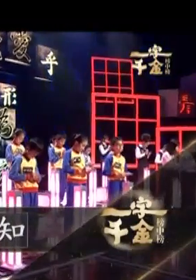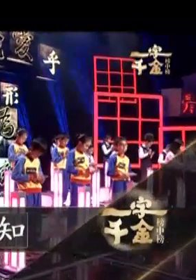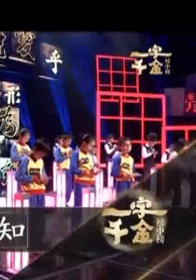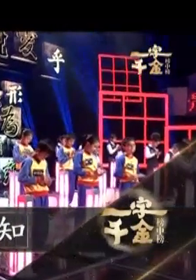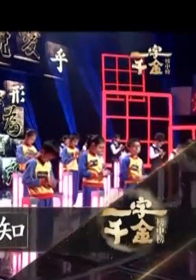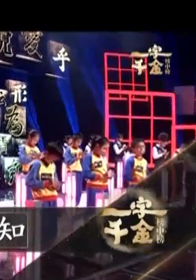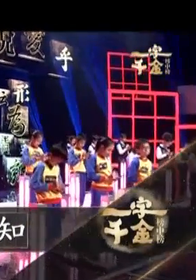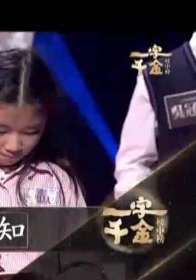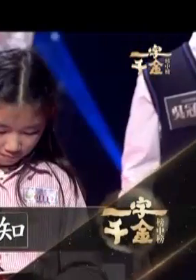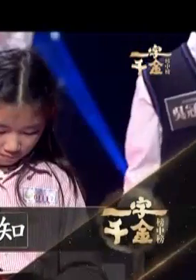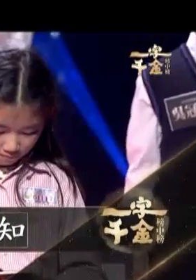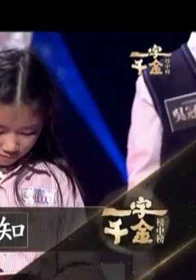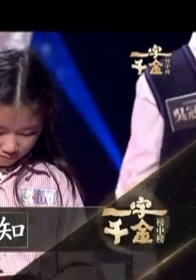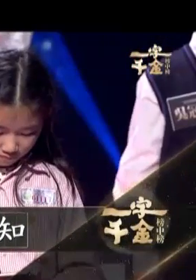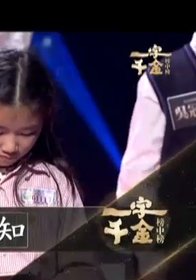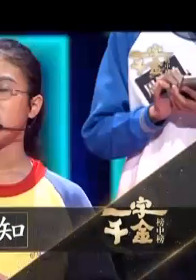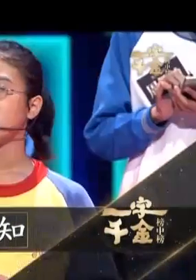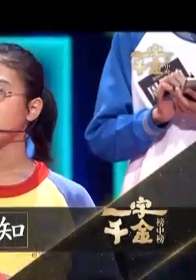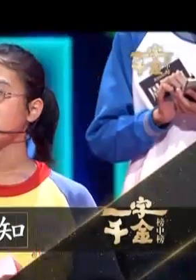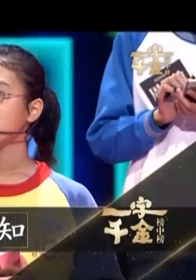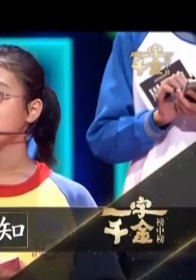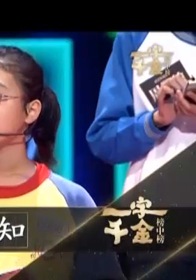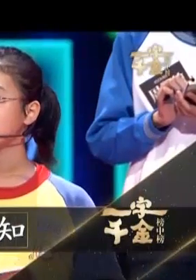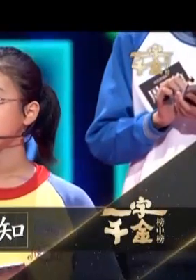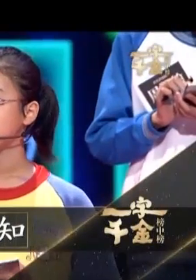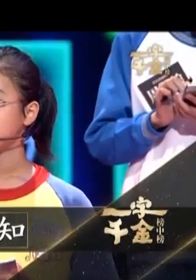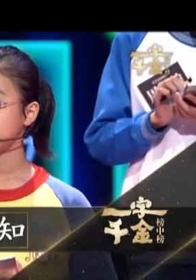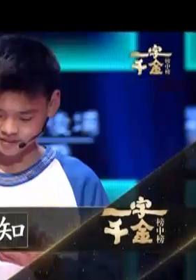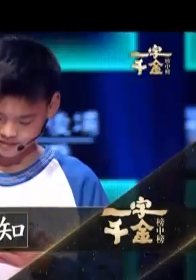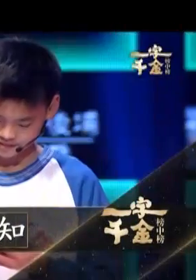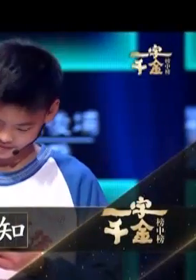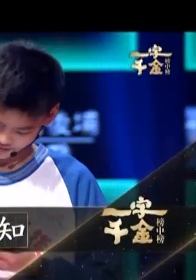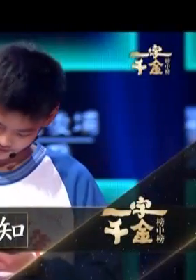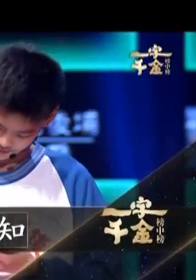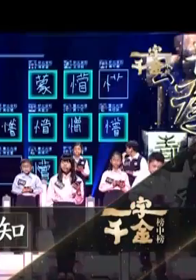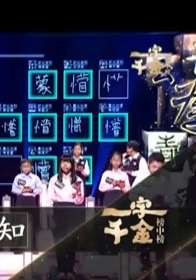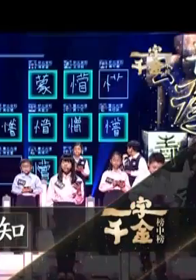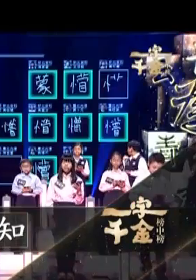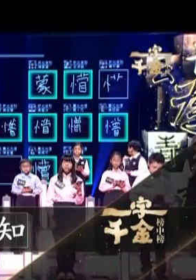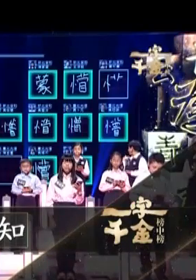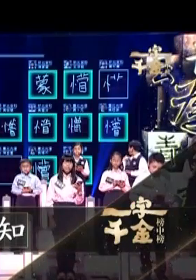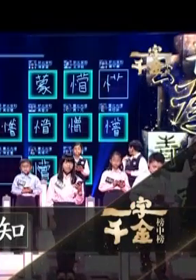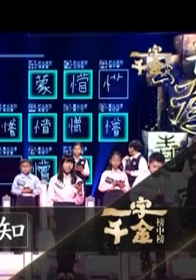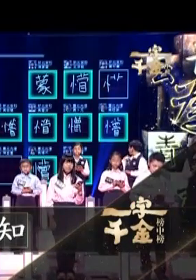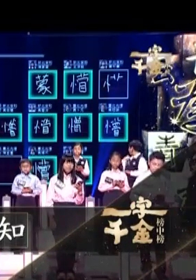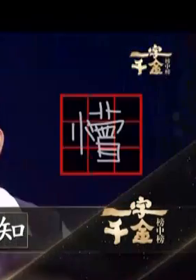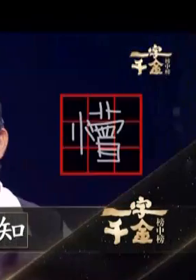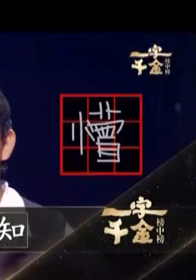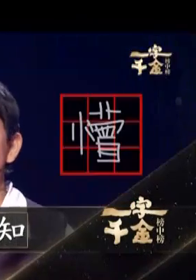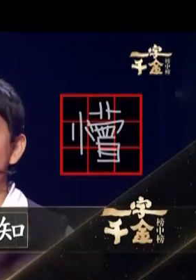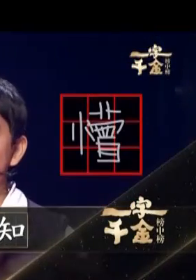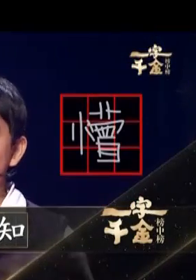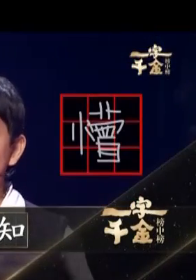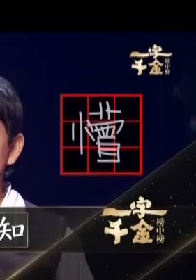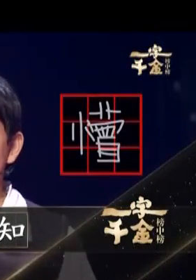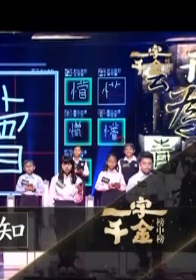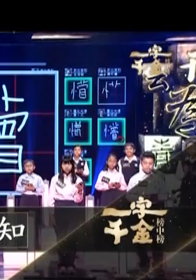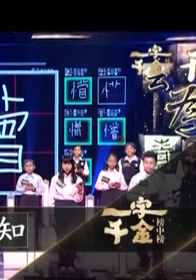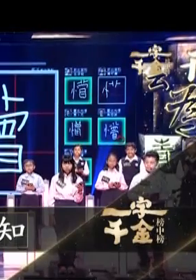知的萌， 只能用尸横遍野来形容。易静杰，你说你可不可惜？